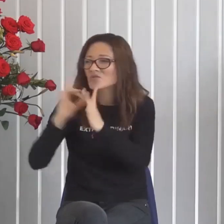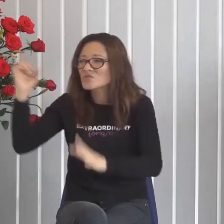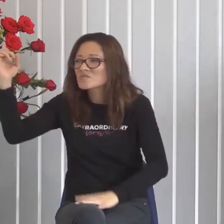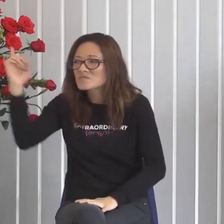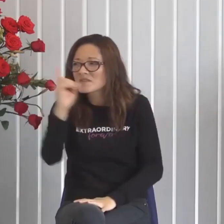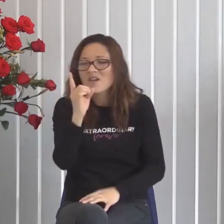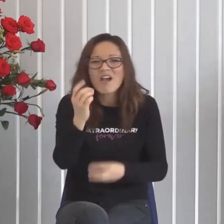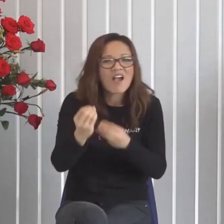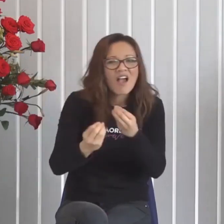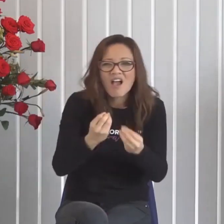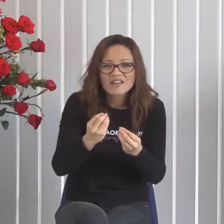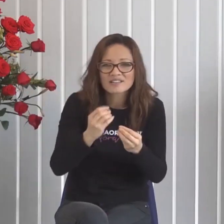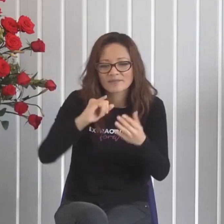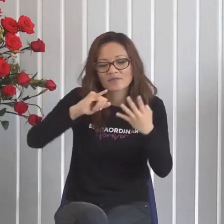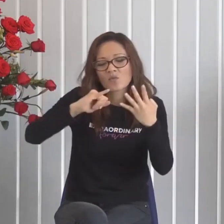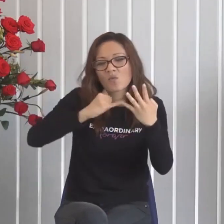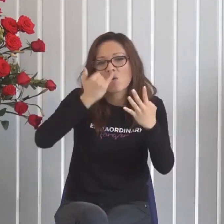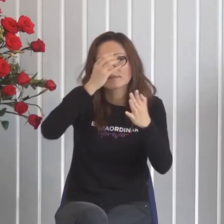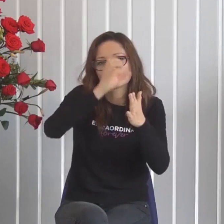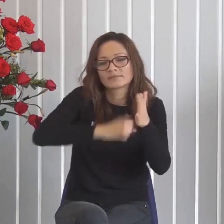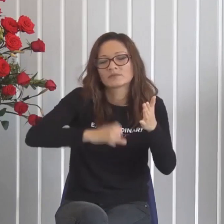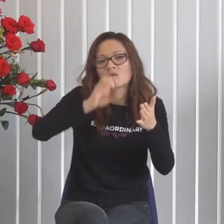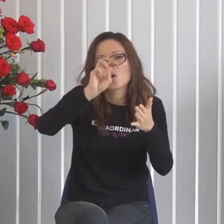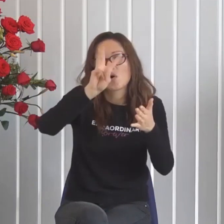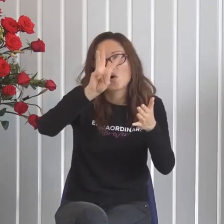Señor Jesús? Juan capítulo 8.